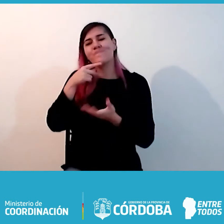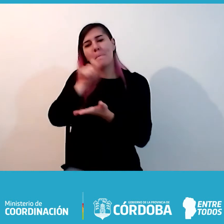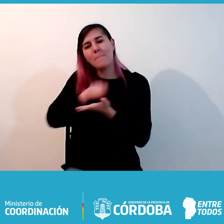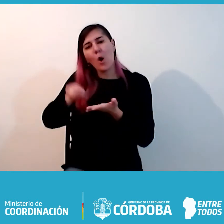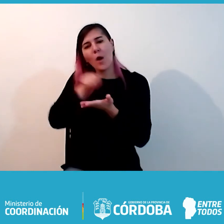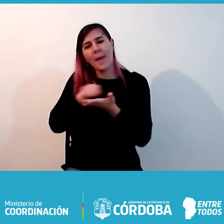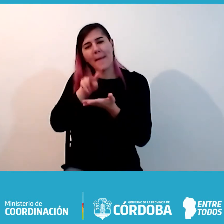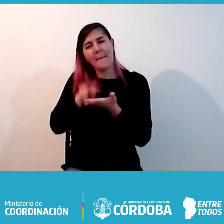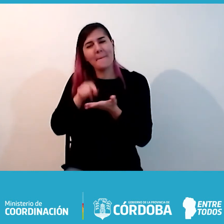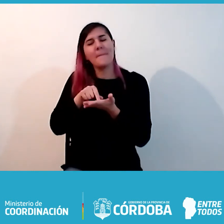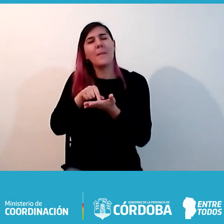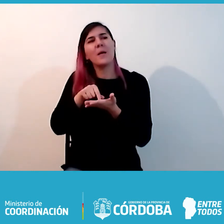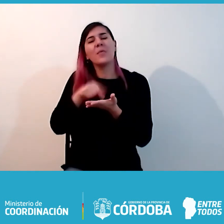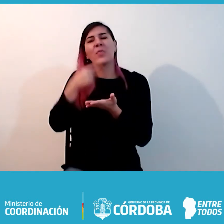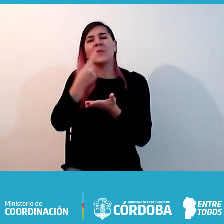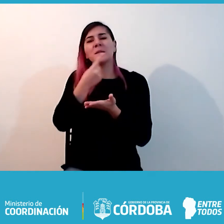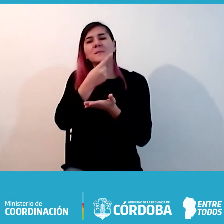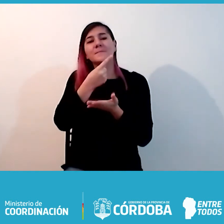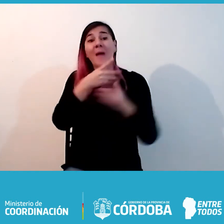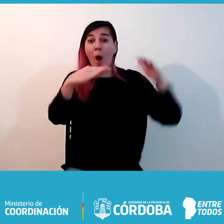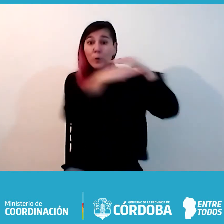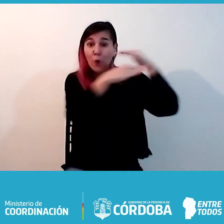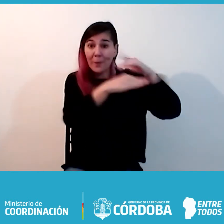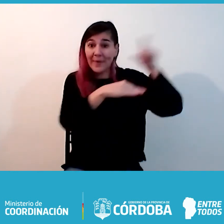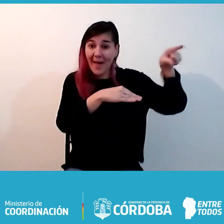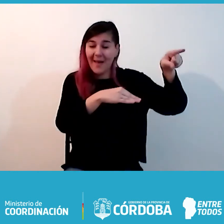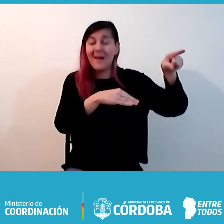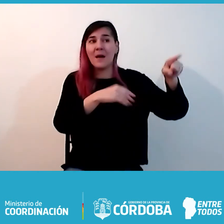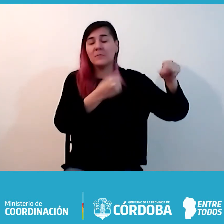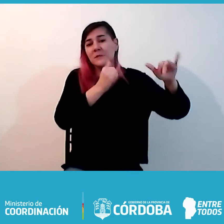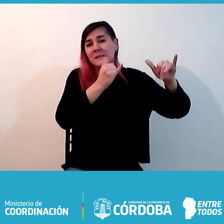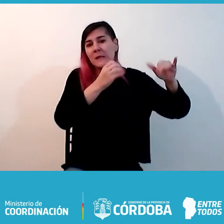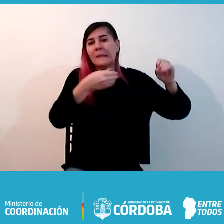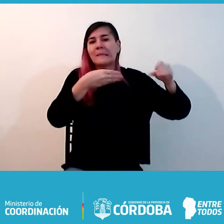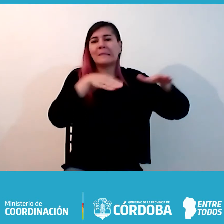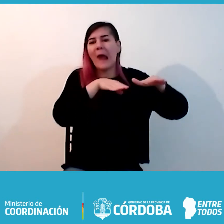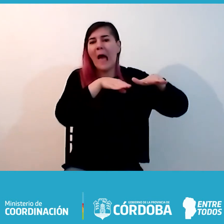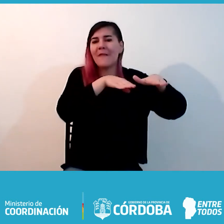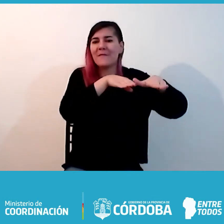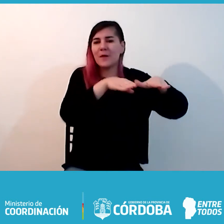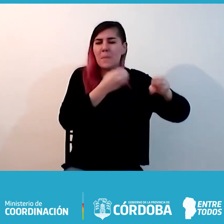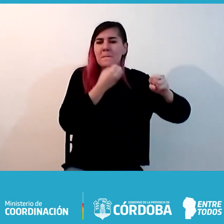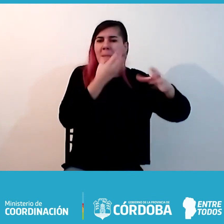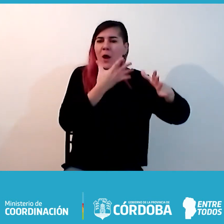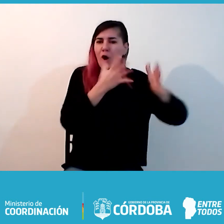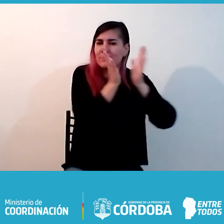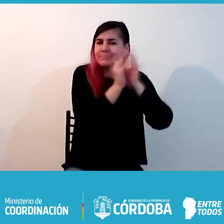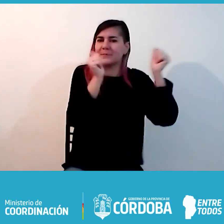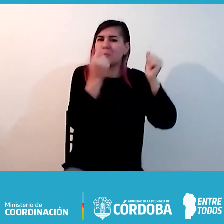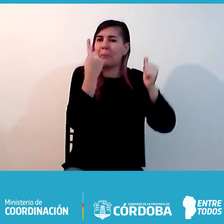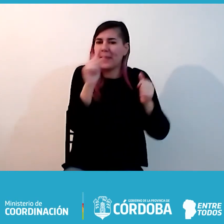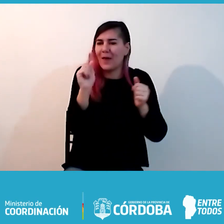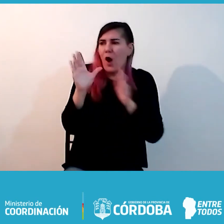que se trata de una autovía que, si bien adelantará unos minutos el tráfico, se trata de una amenaza severa al ambiente.